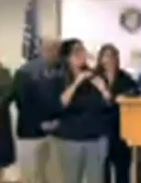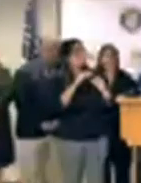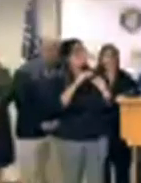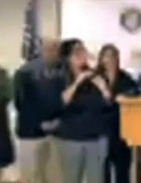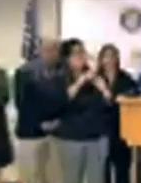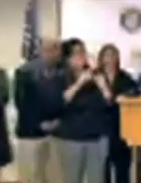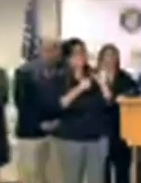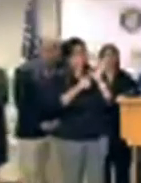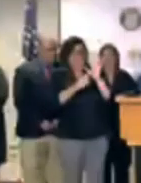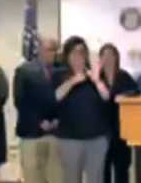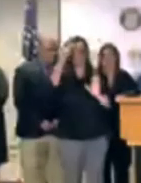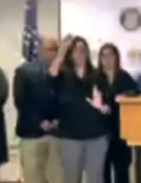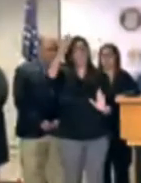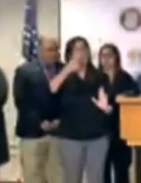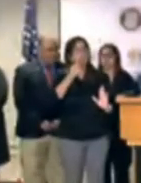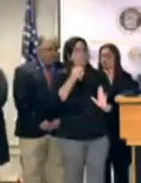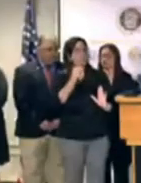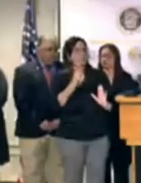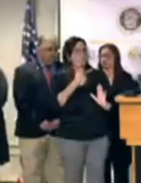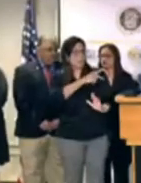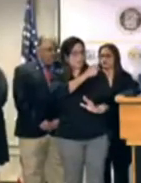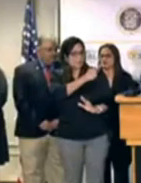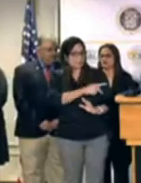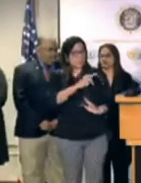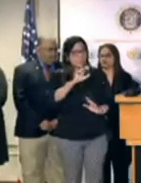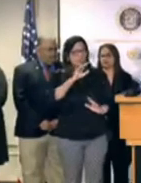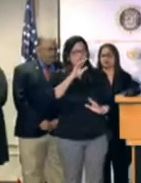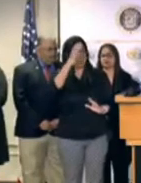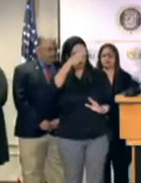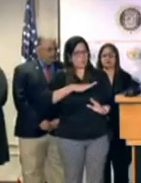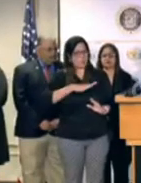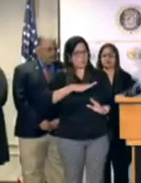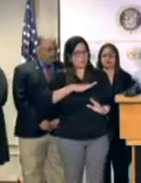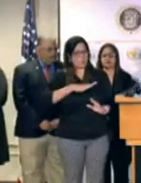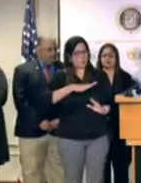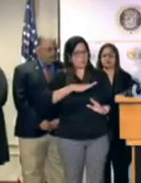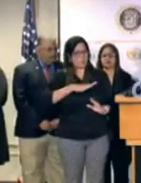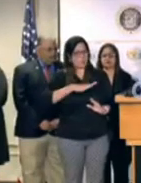hablar de la presentación. Hablaste de un paciente de 71 años. La pregunta y respuesta pasaron ahora.